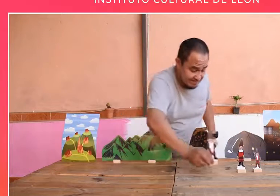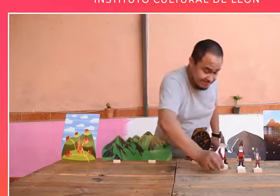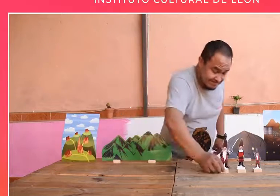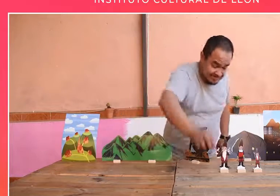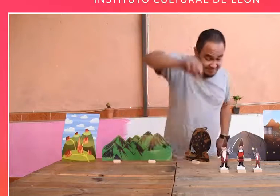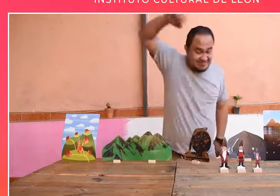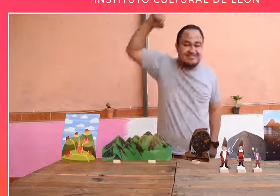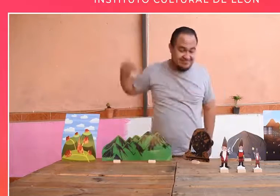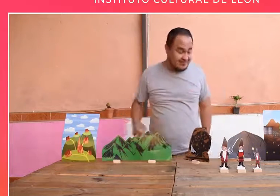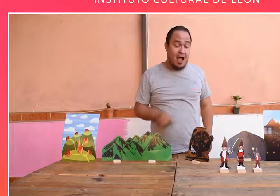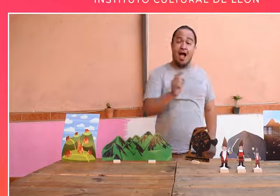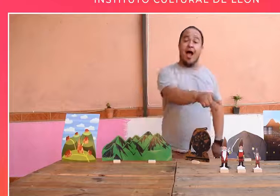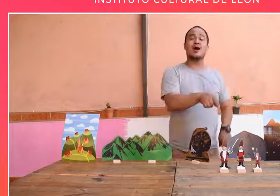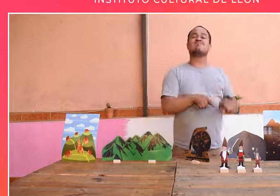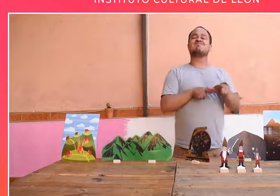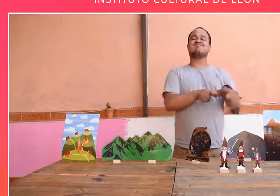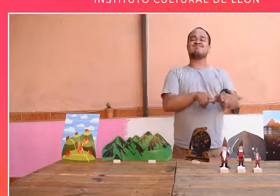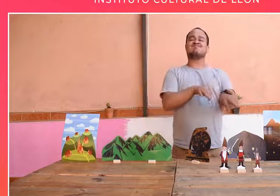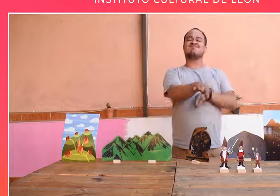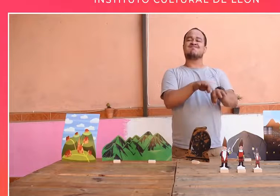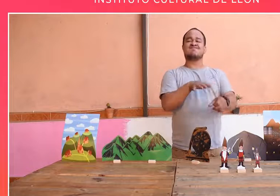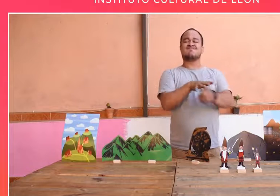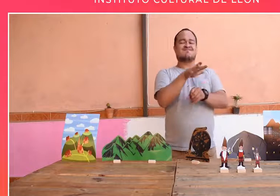Y entonces ellos continuaron con sus labores en la mina.